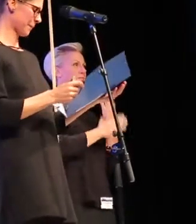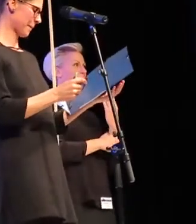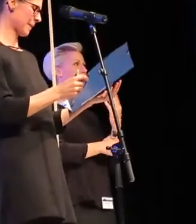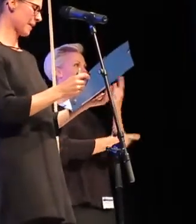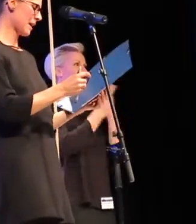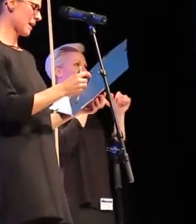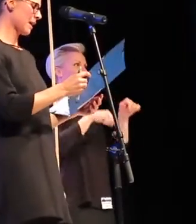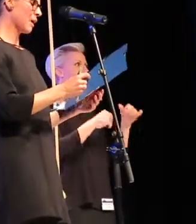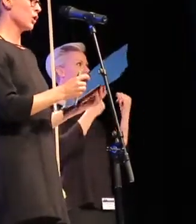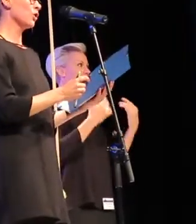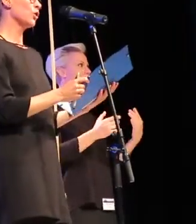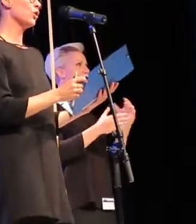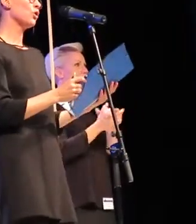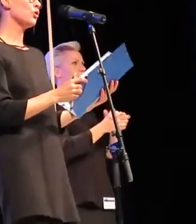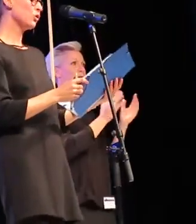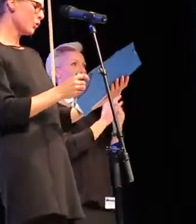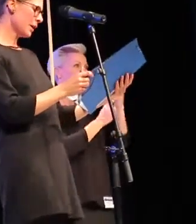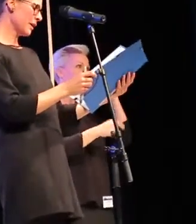Kulturhuset.